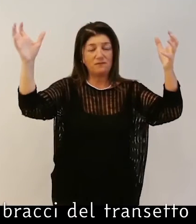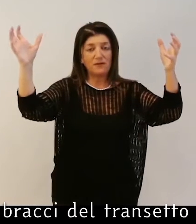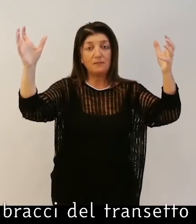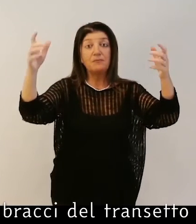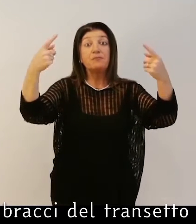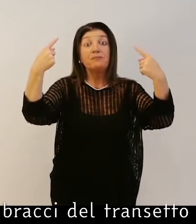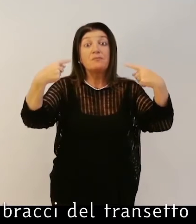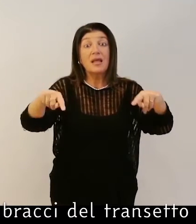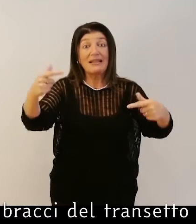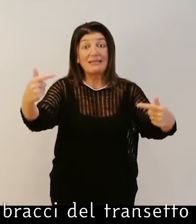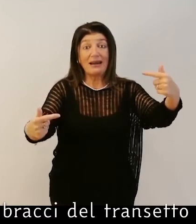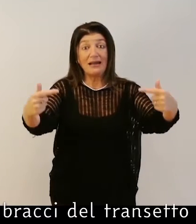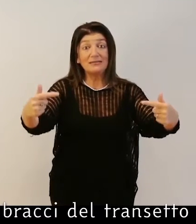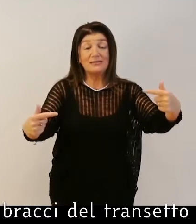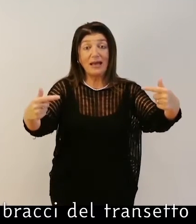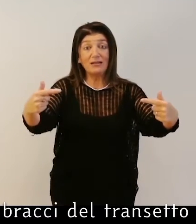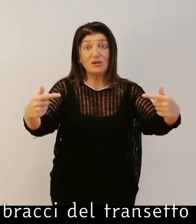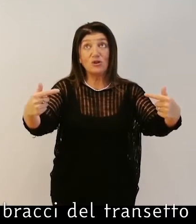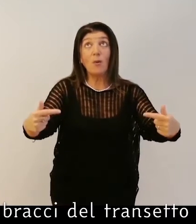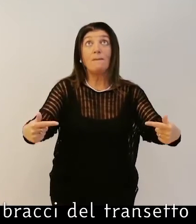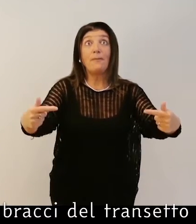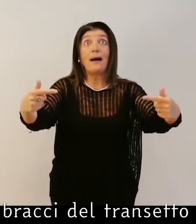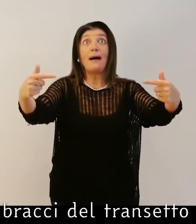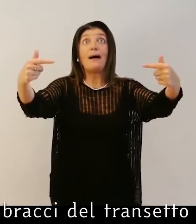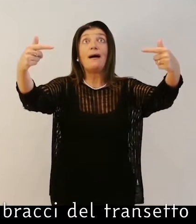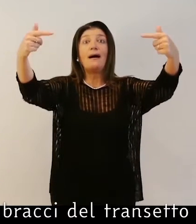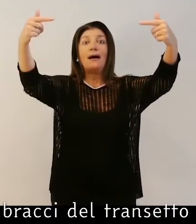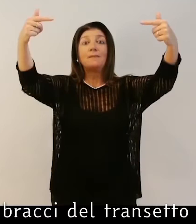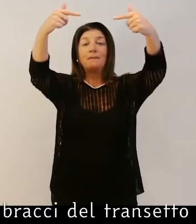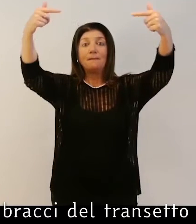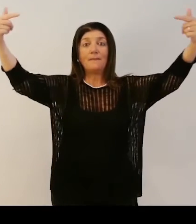I bracci del transetto terminano con una cappella.